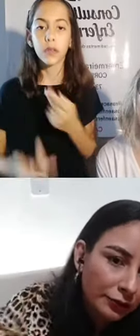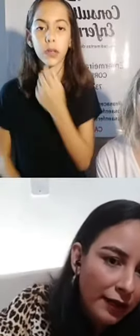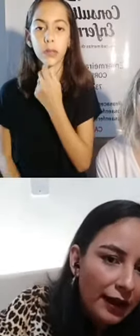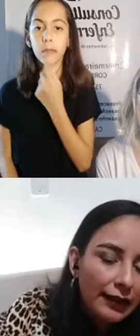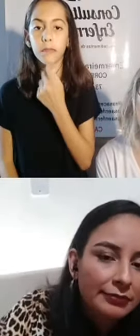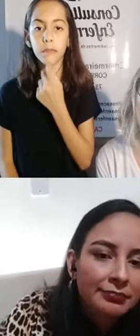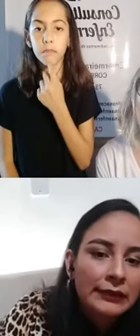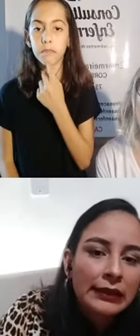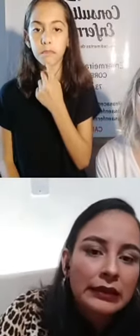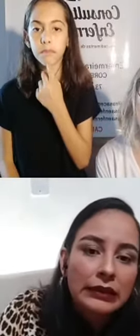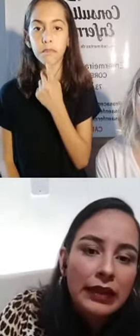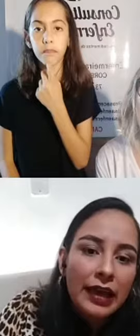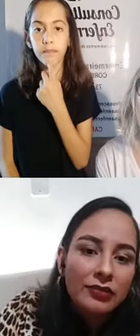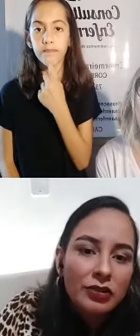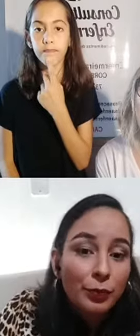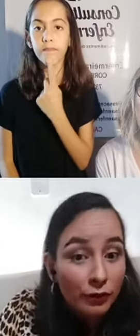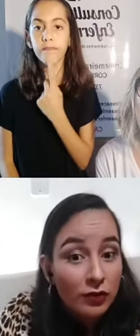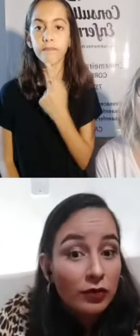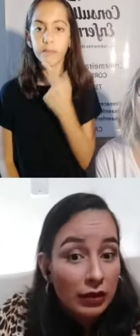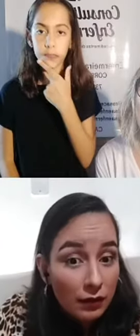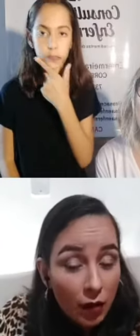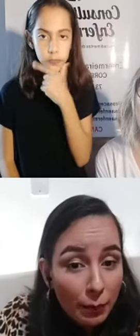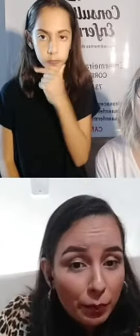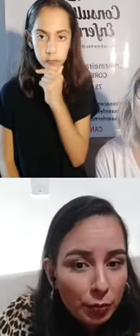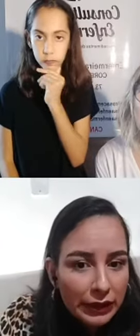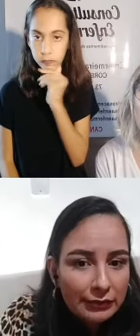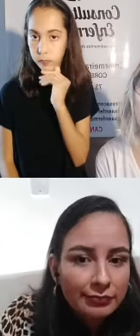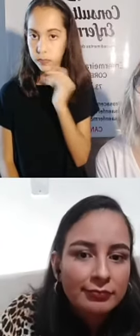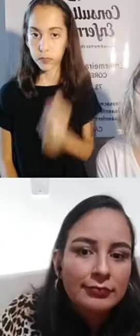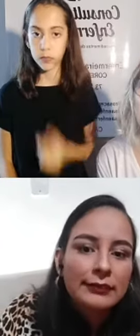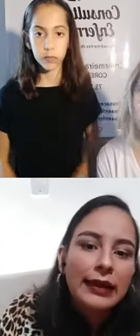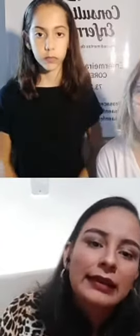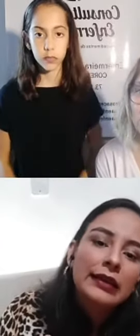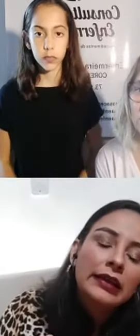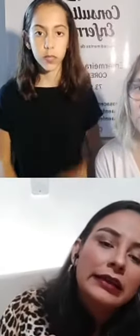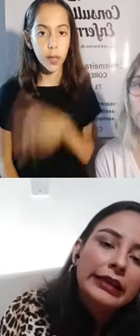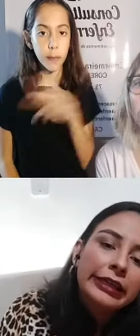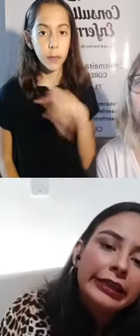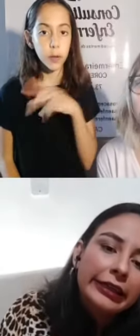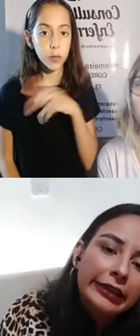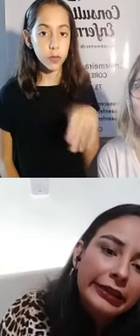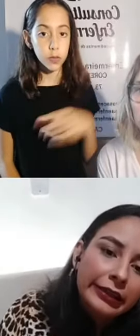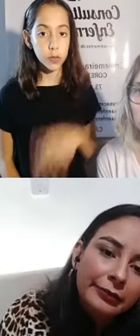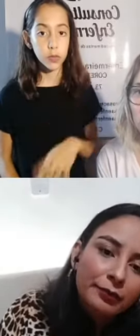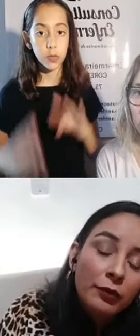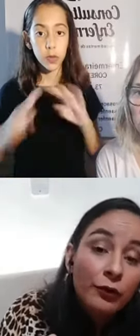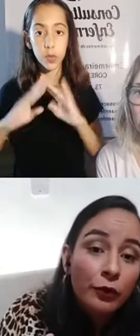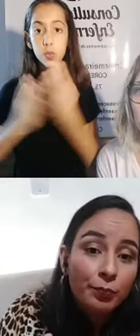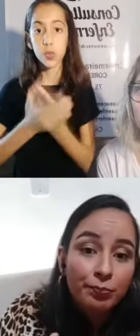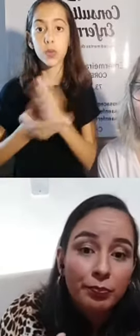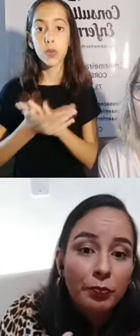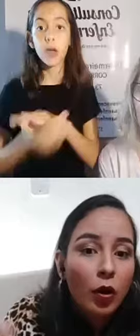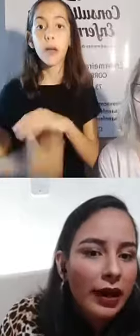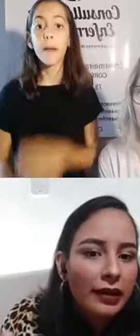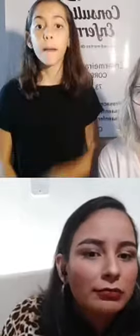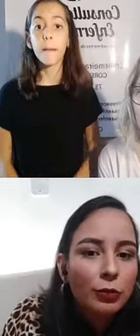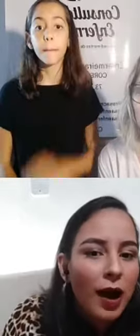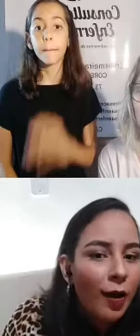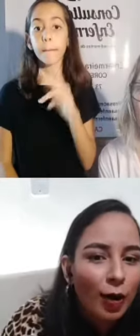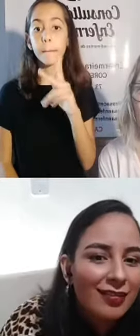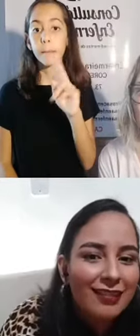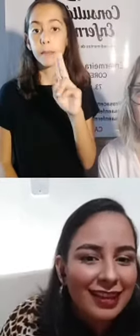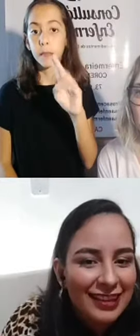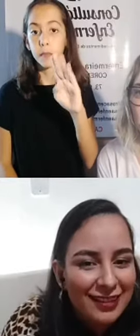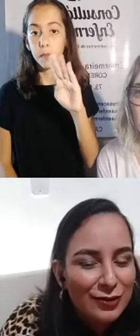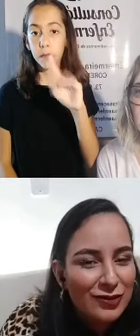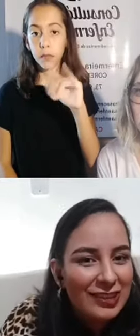de fala, que é de professora da escola pública, né? Que morei numa